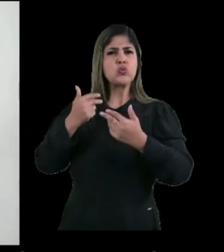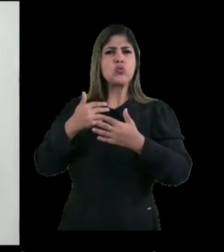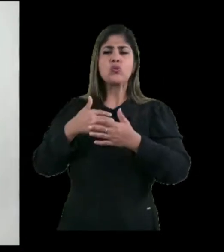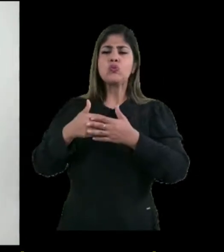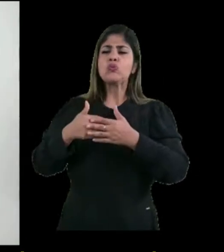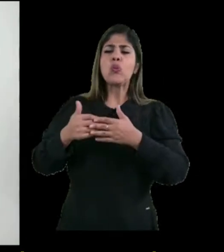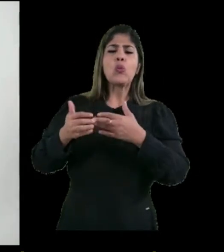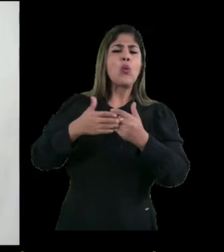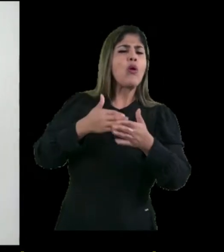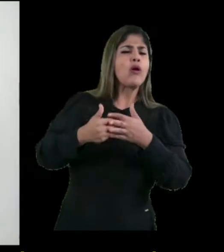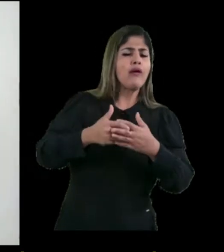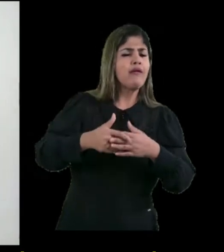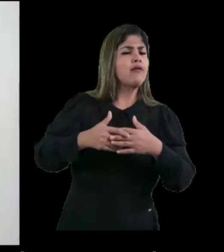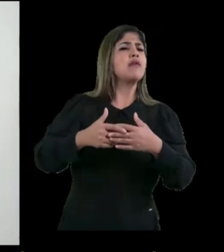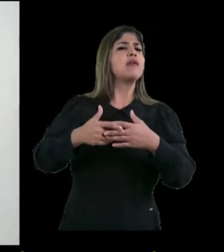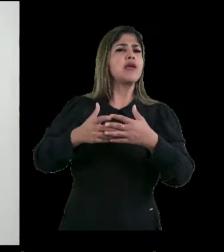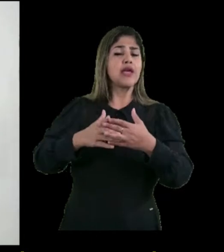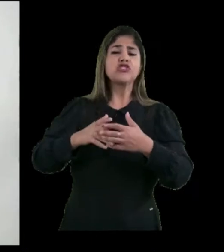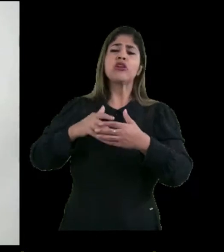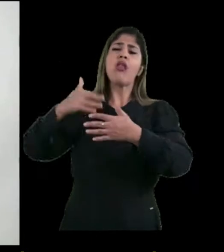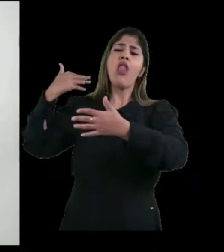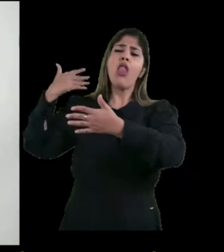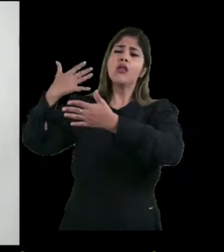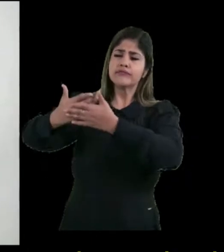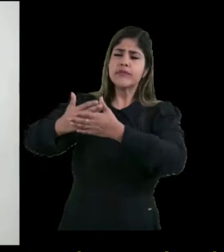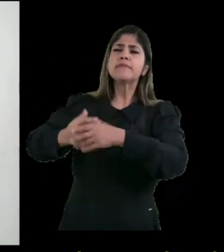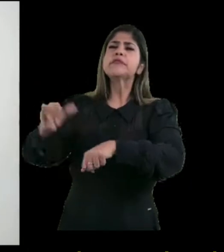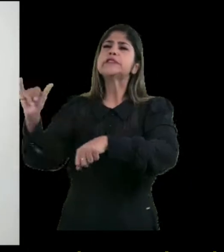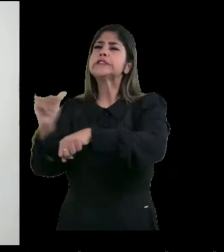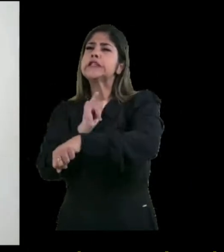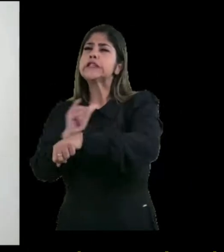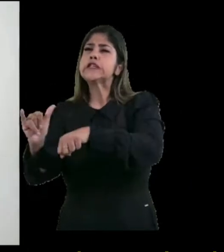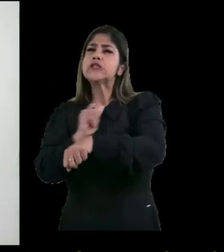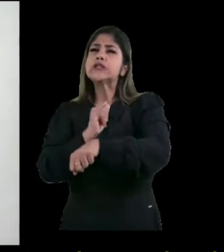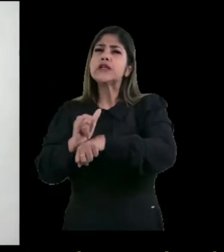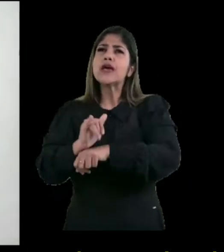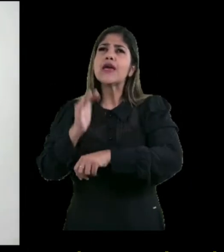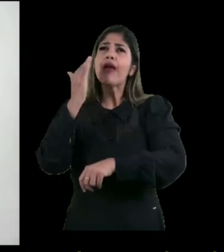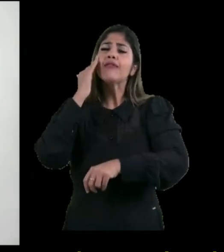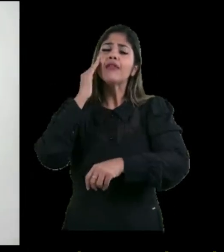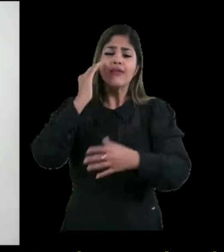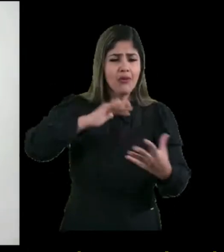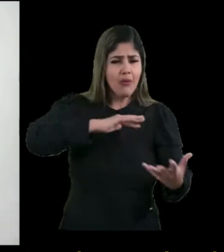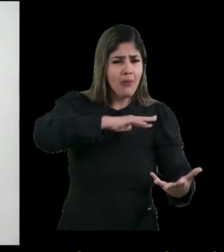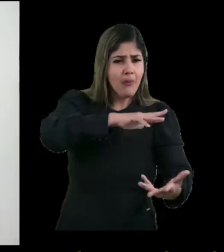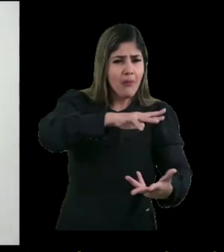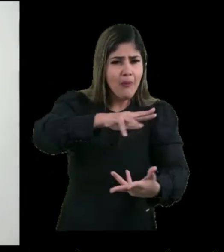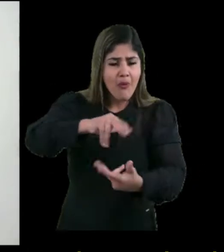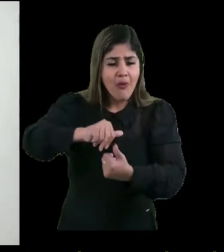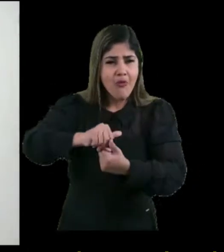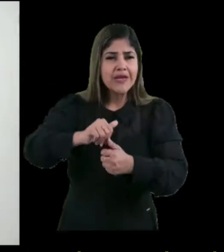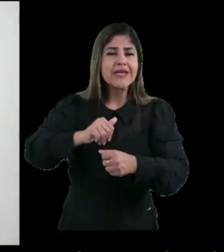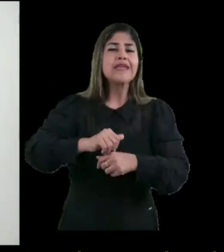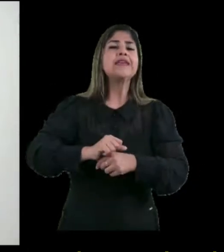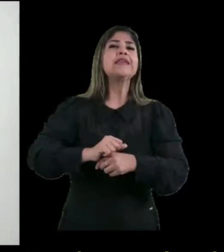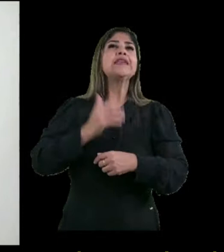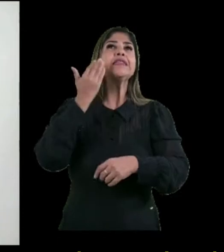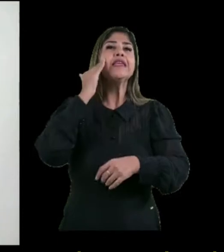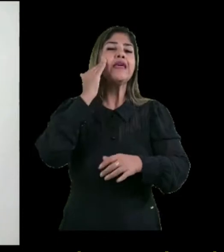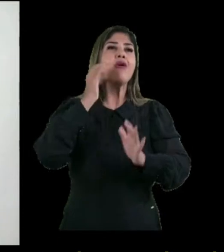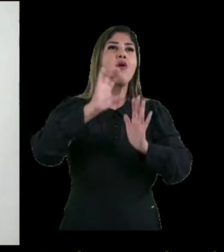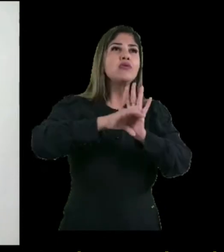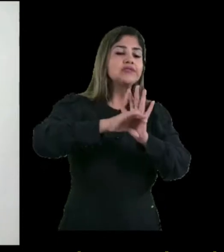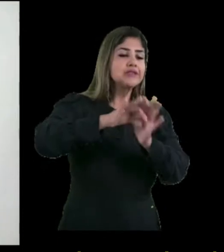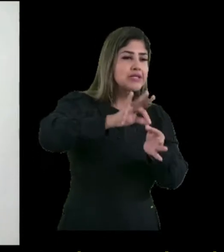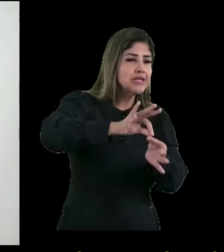há tantos anos, buscaram estratégias para entender seu mundo, entender conceitos de